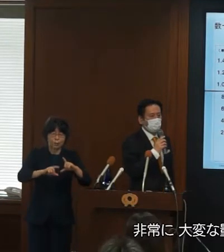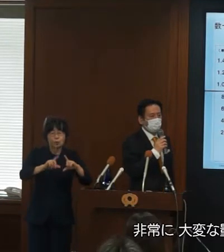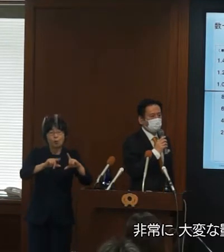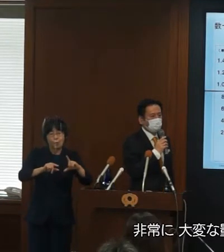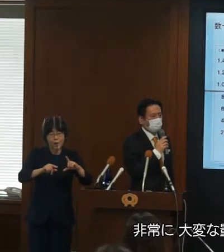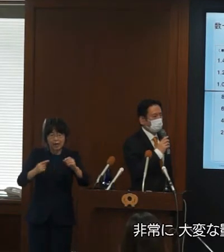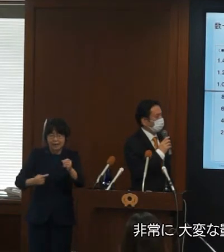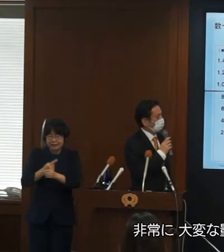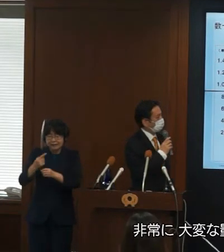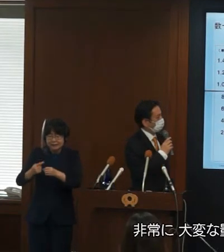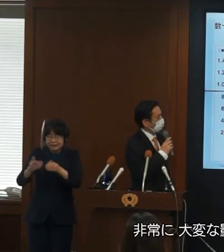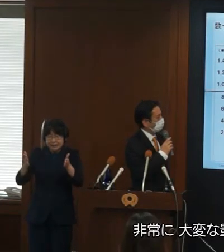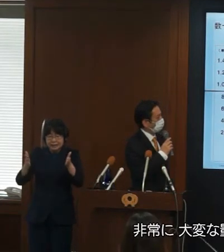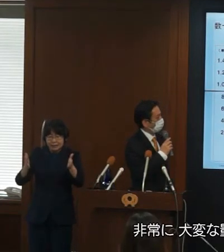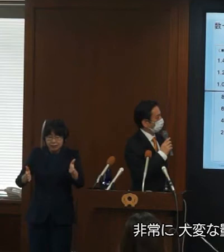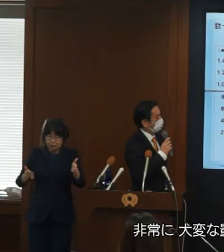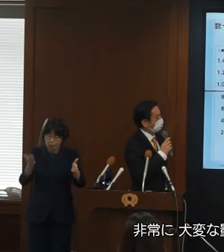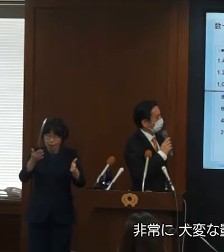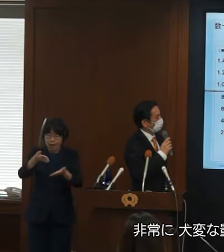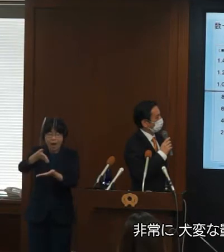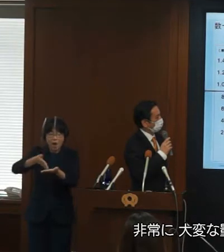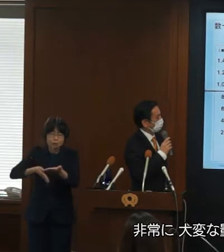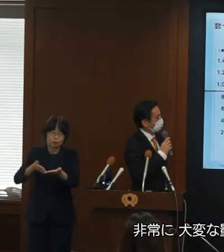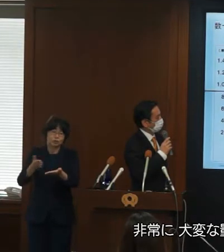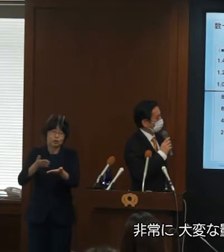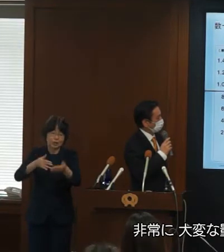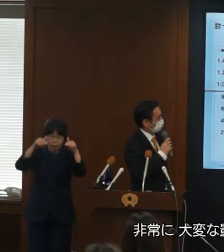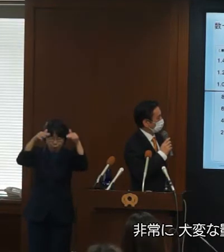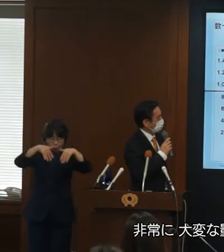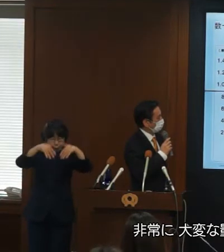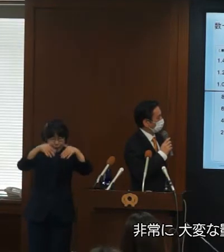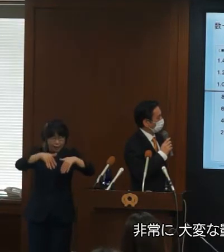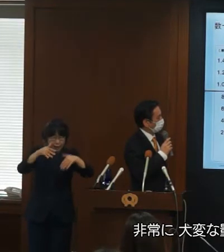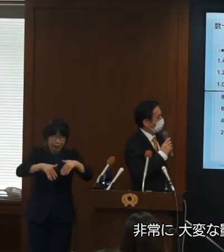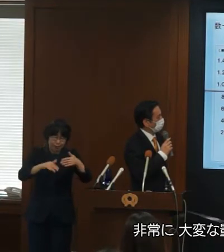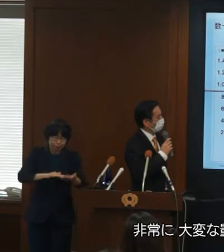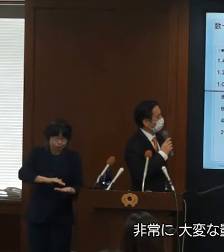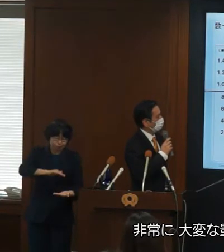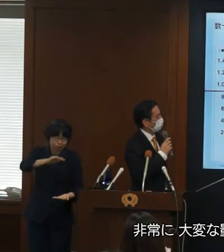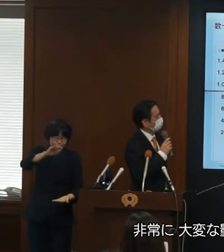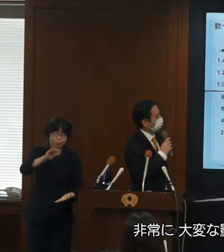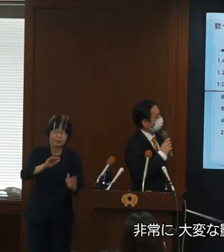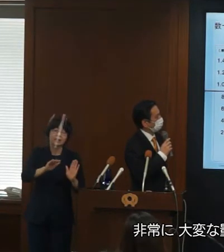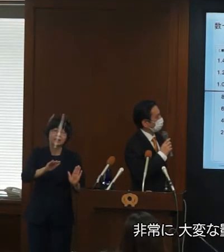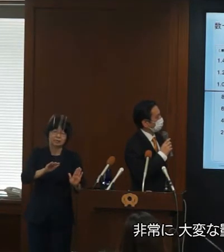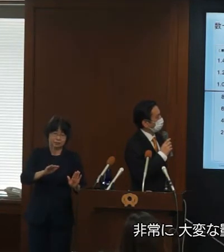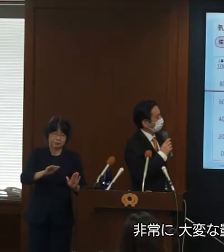ので、非常に大変な量だということであります、